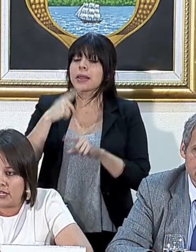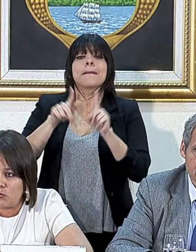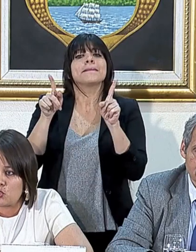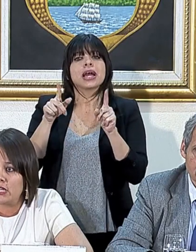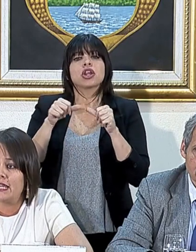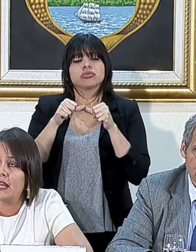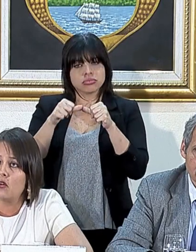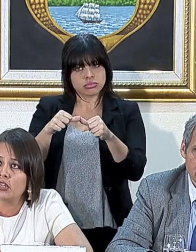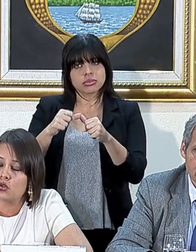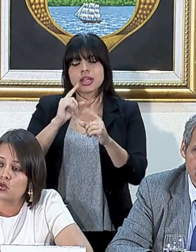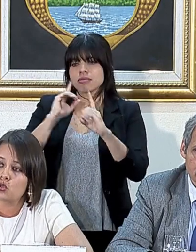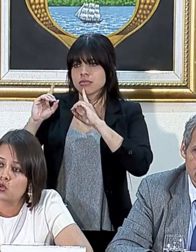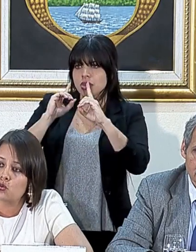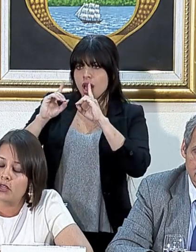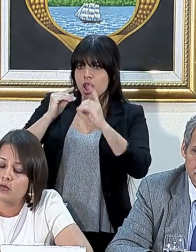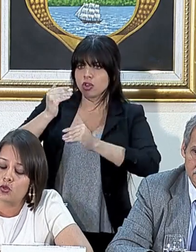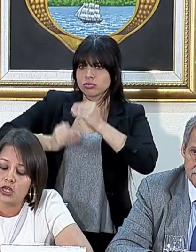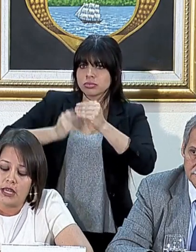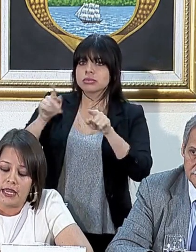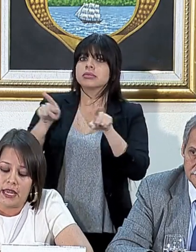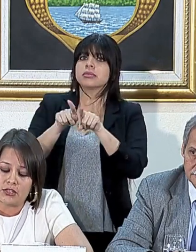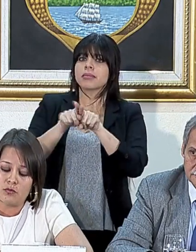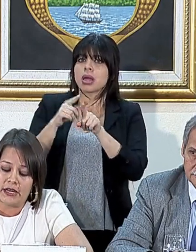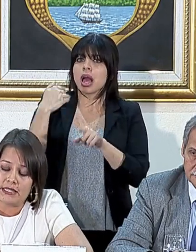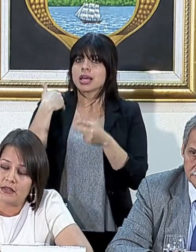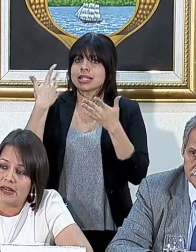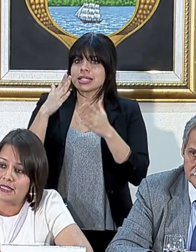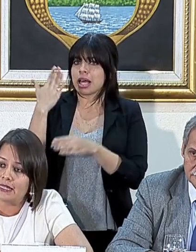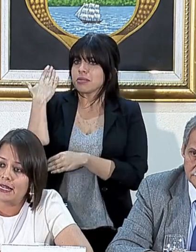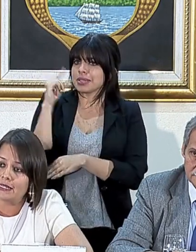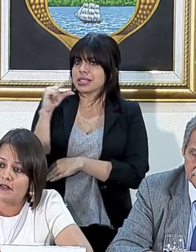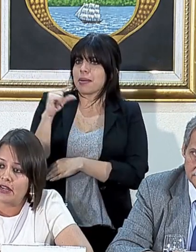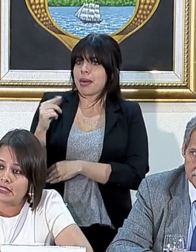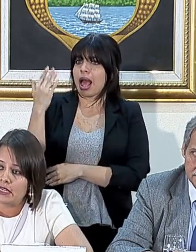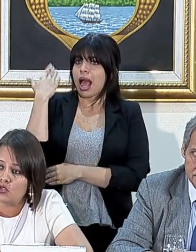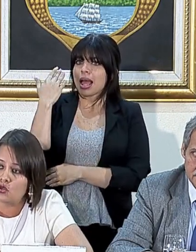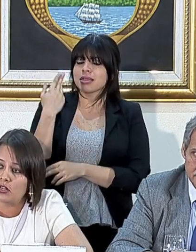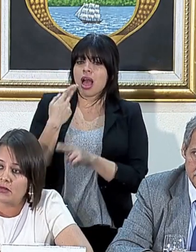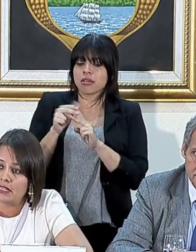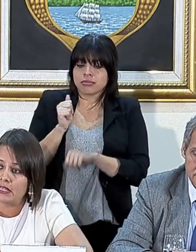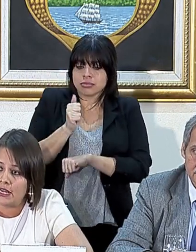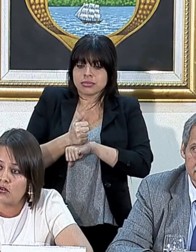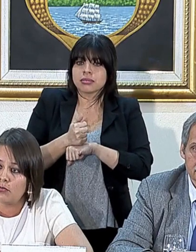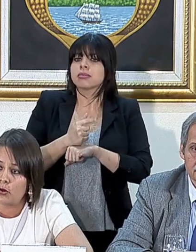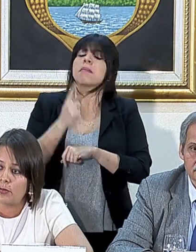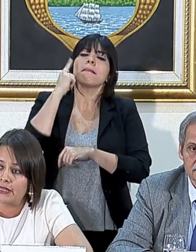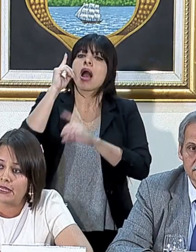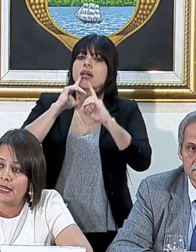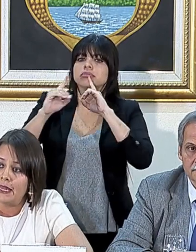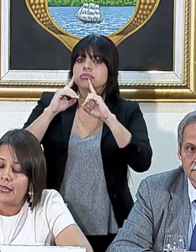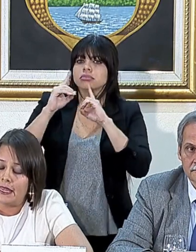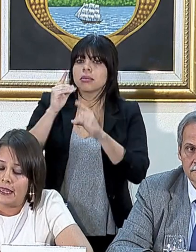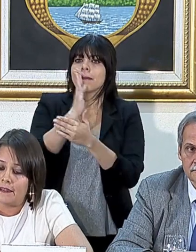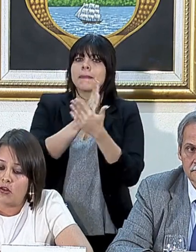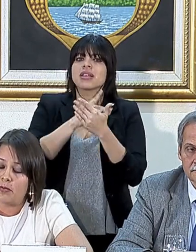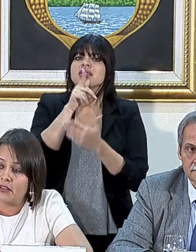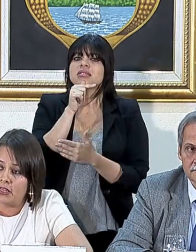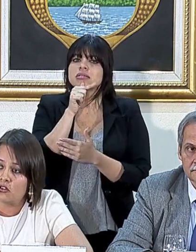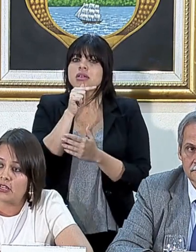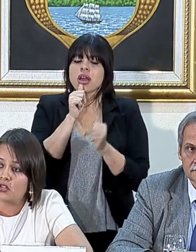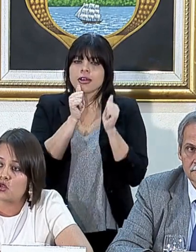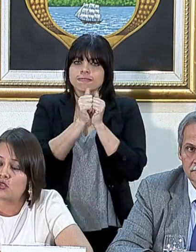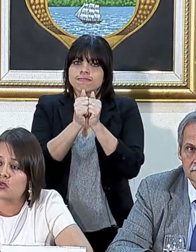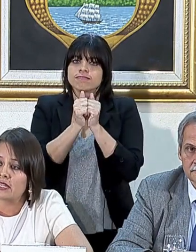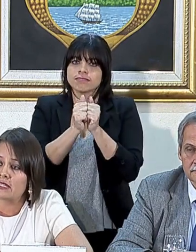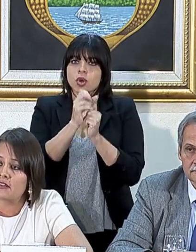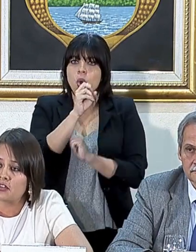pero mantenemos el diálogo. Incluso sostuvimos hace un par de semanas atrás la reinstalación de una mesa de diálogo por parte de